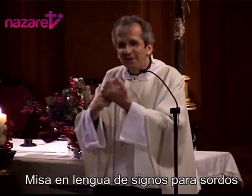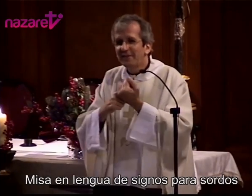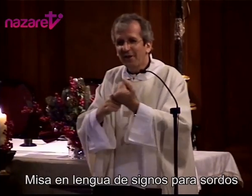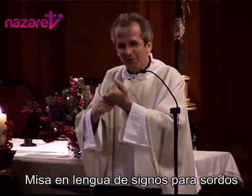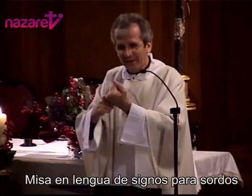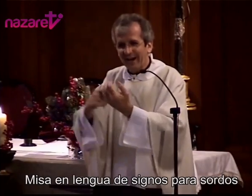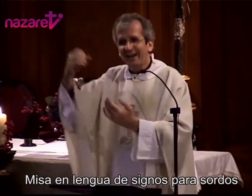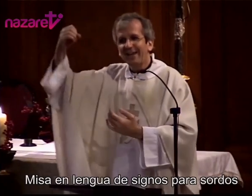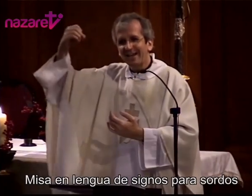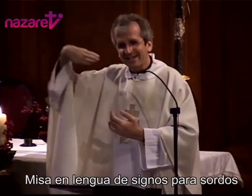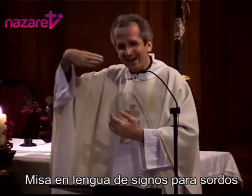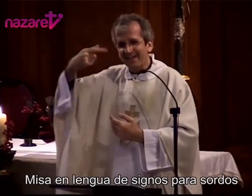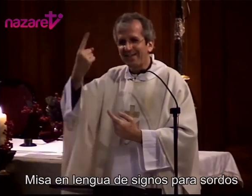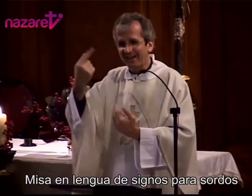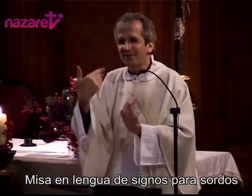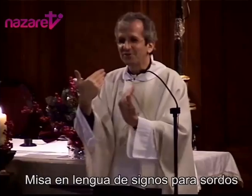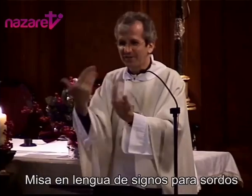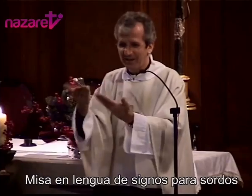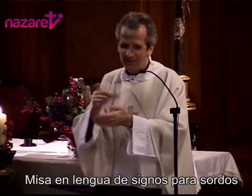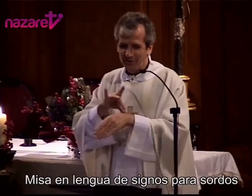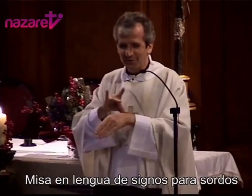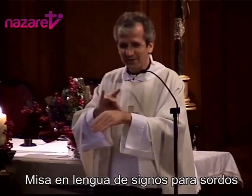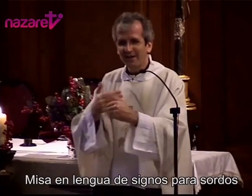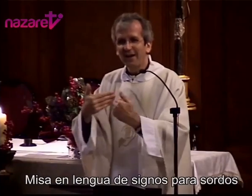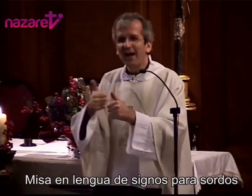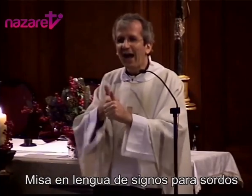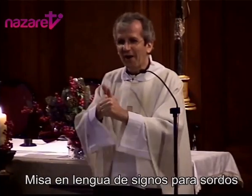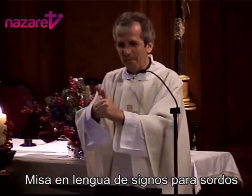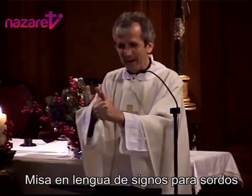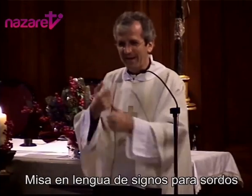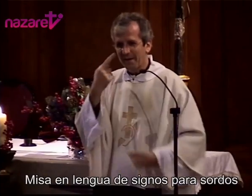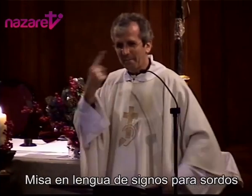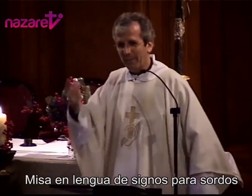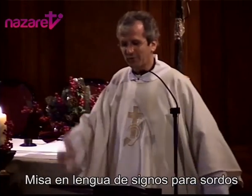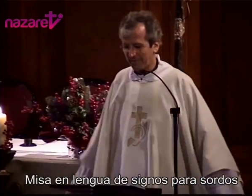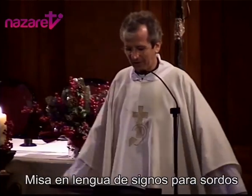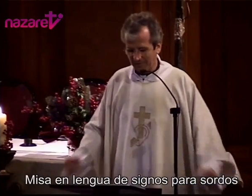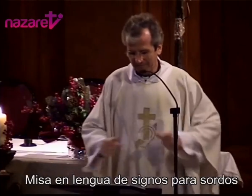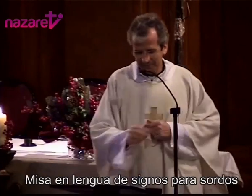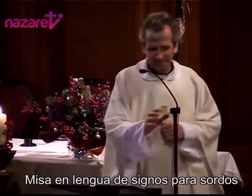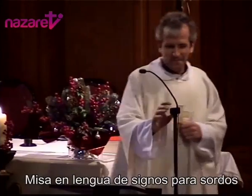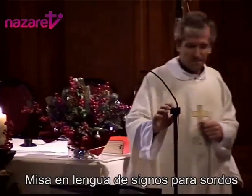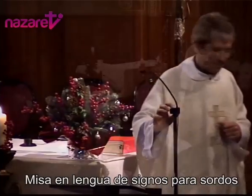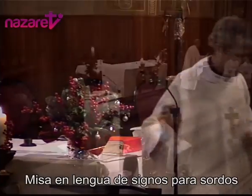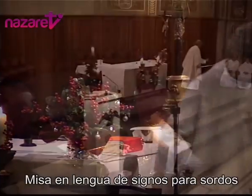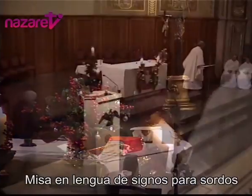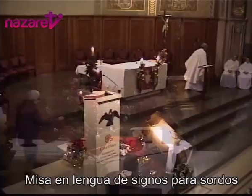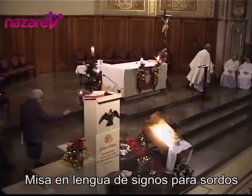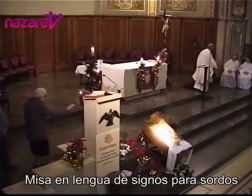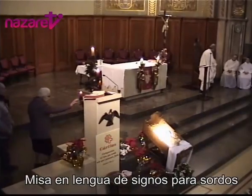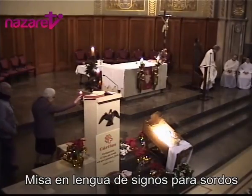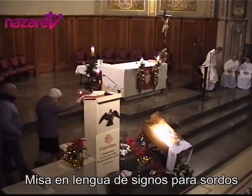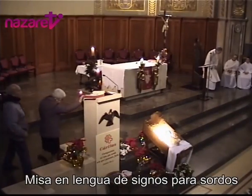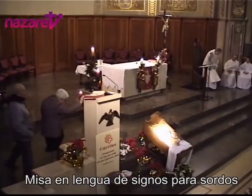deseo de encontrar esa gracia que Dios nos acompaña. Vamos a verlo.